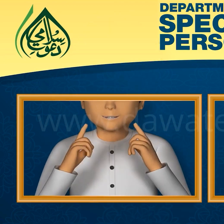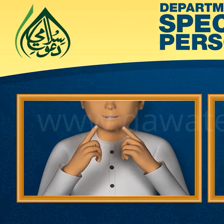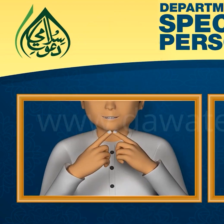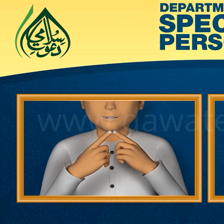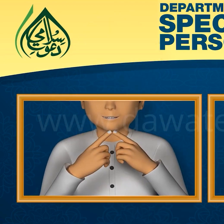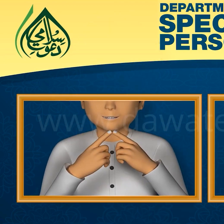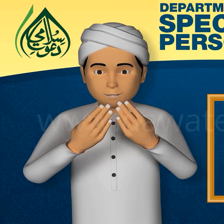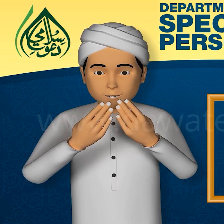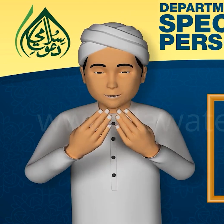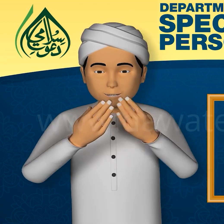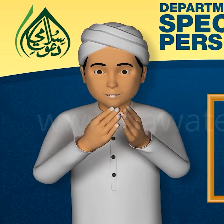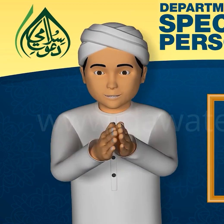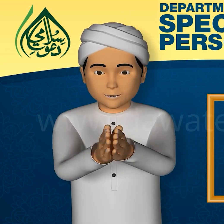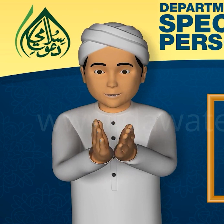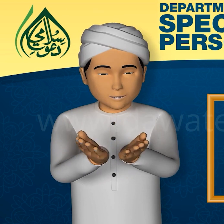स्कूल